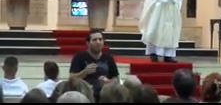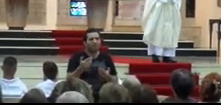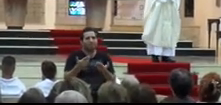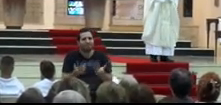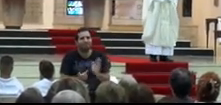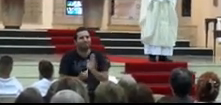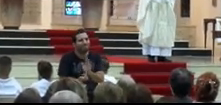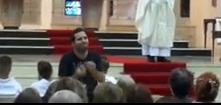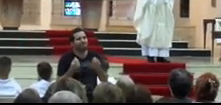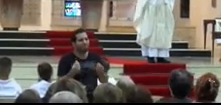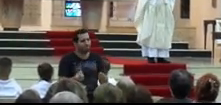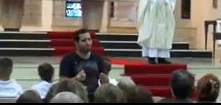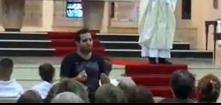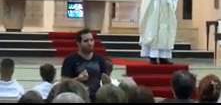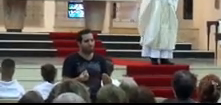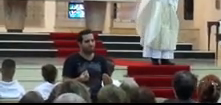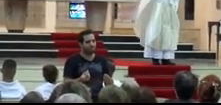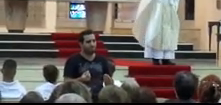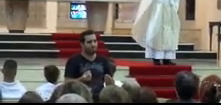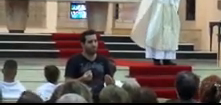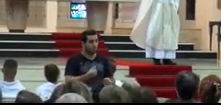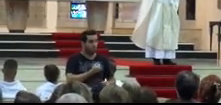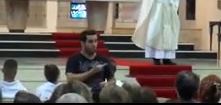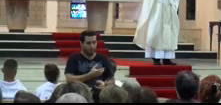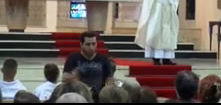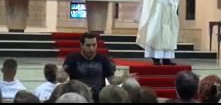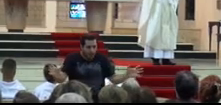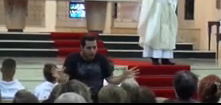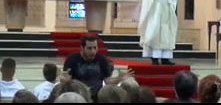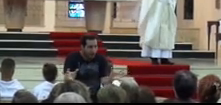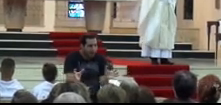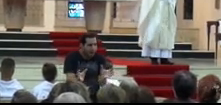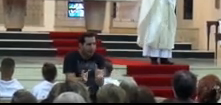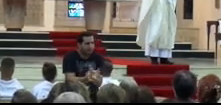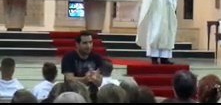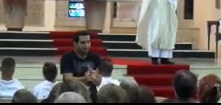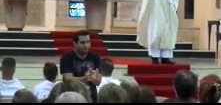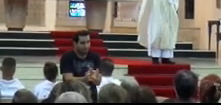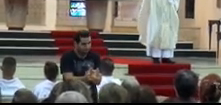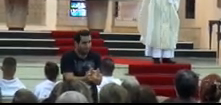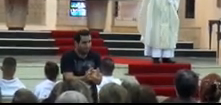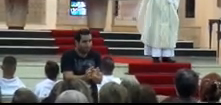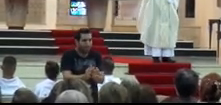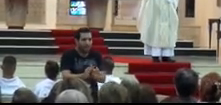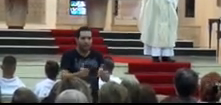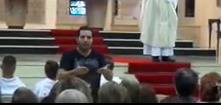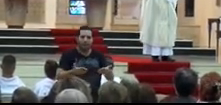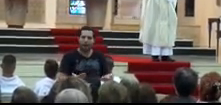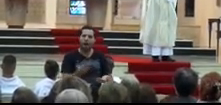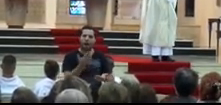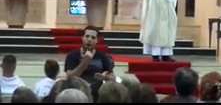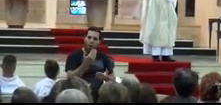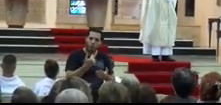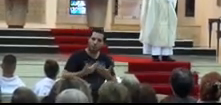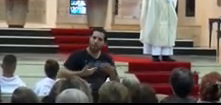Jesus reúne todos os discípulos e ali vai ceiar com eles.